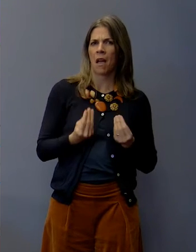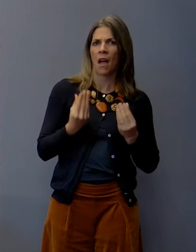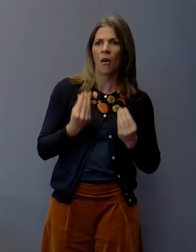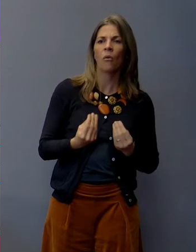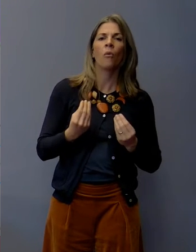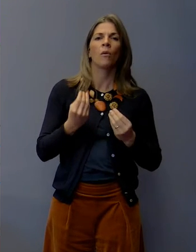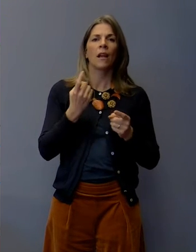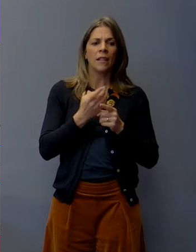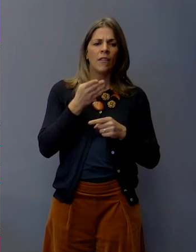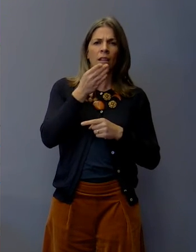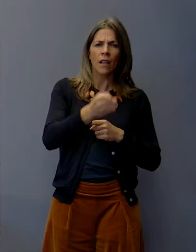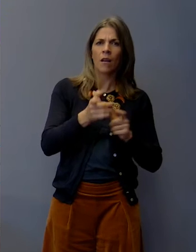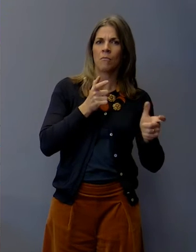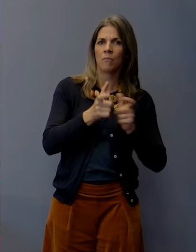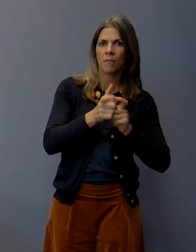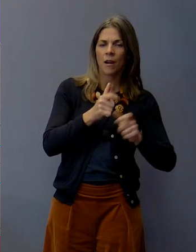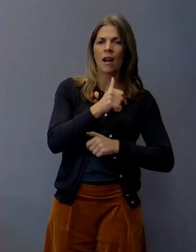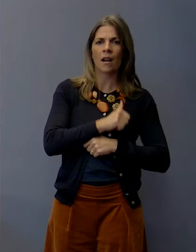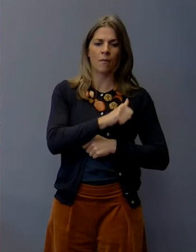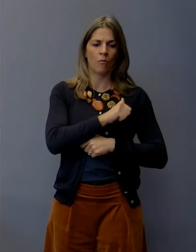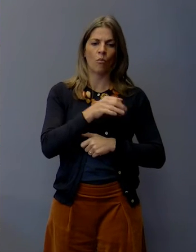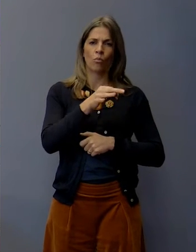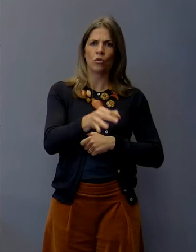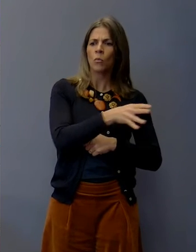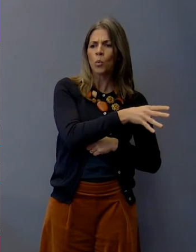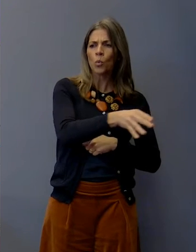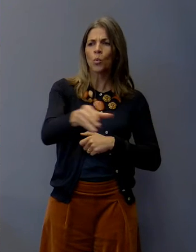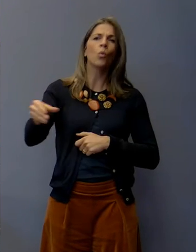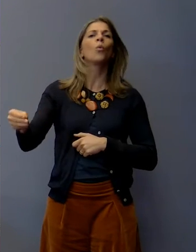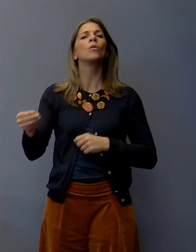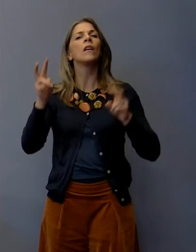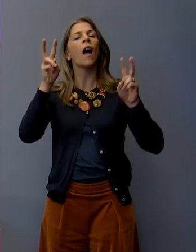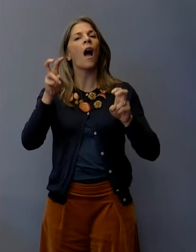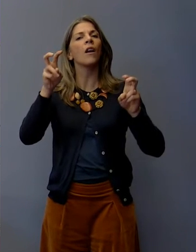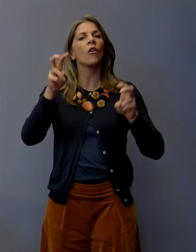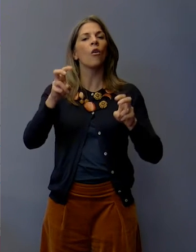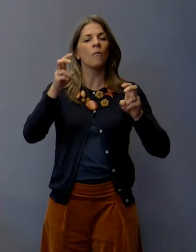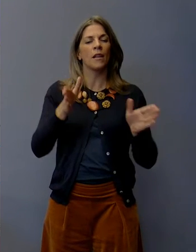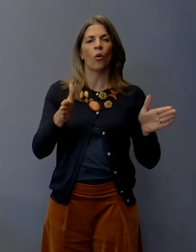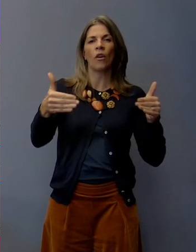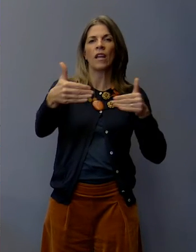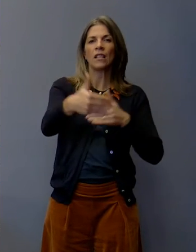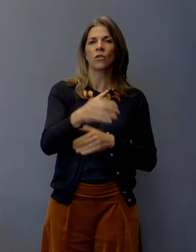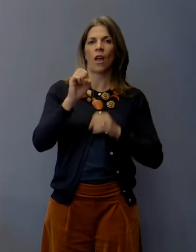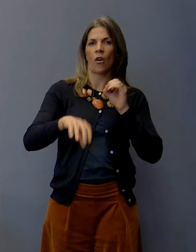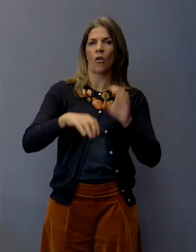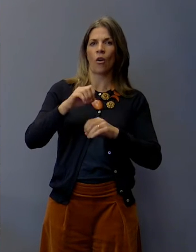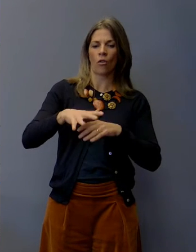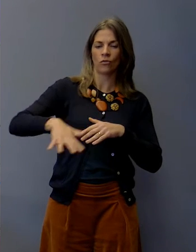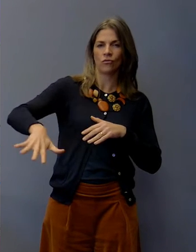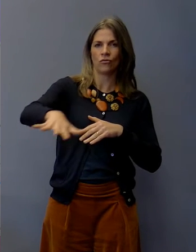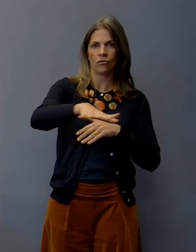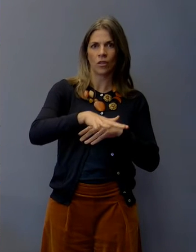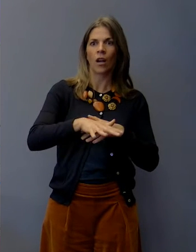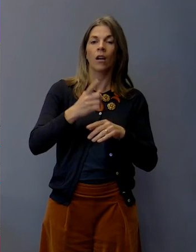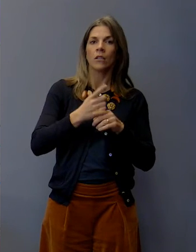tutti i municipi sulla questione che riguarda le isole ecologiche bisogna far comprendere attraverso anche come posso